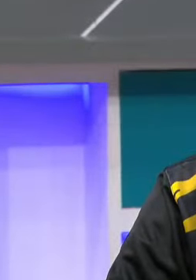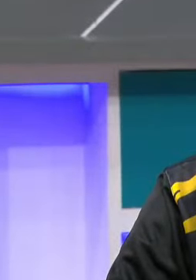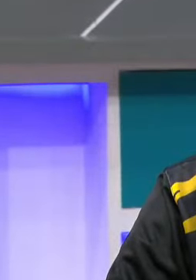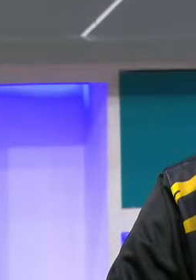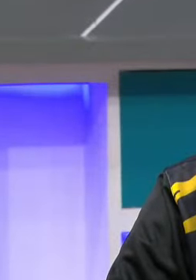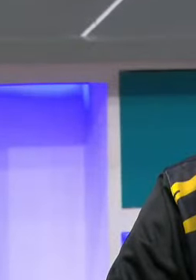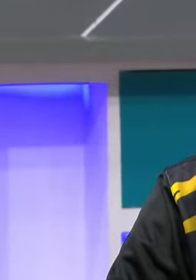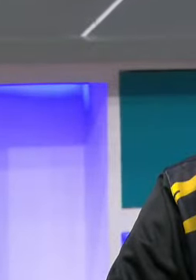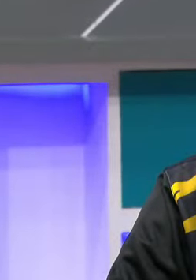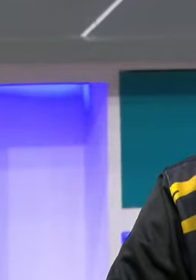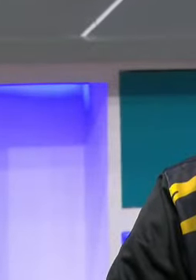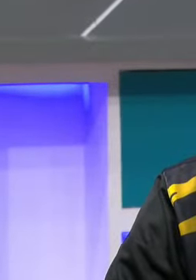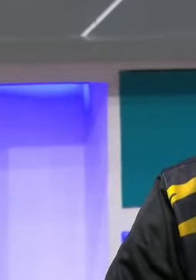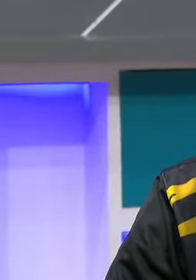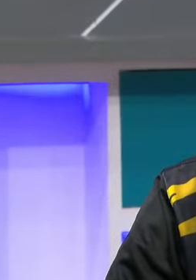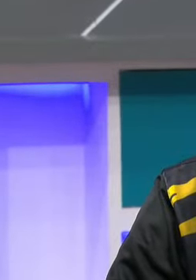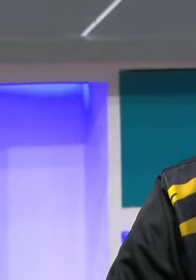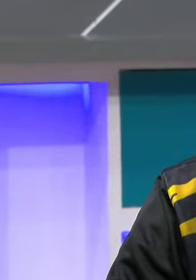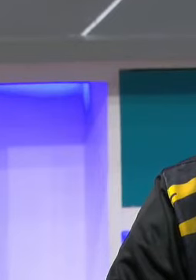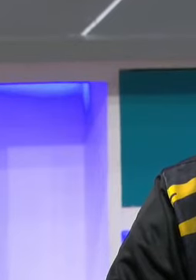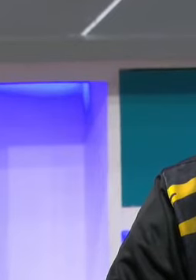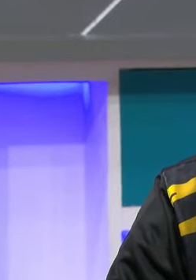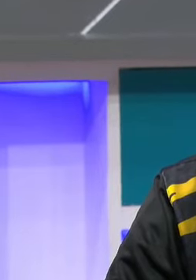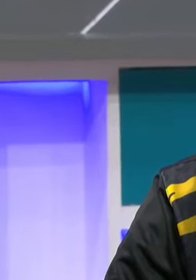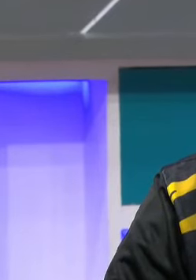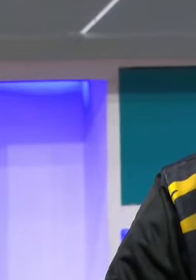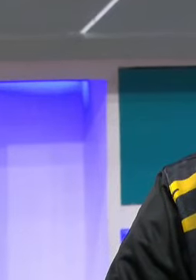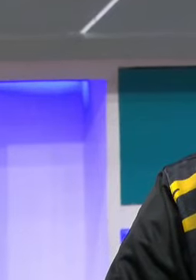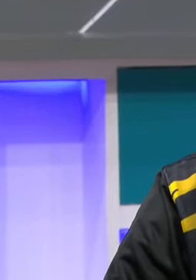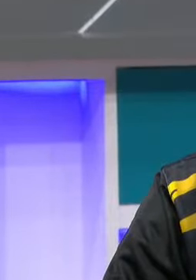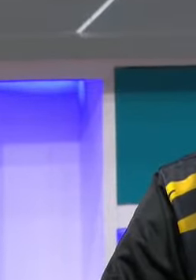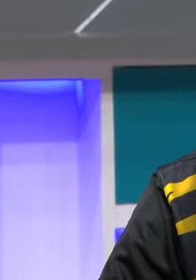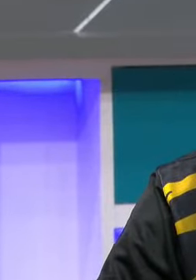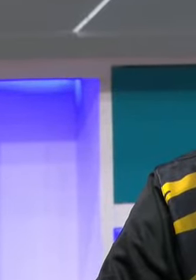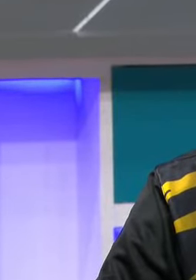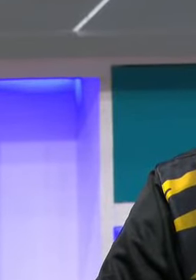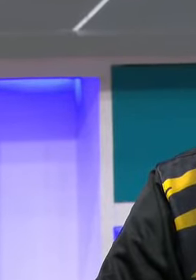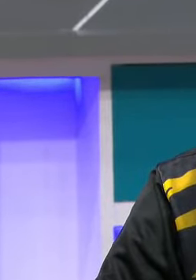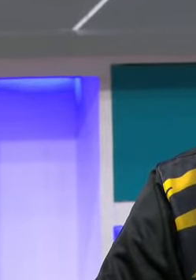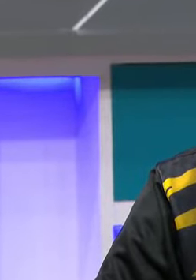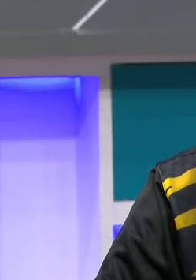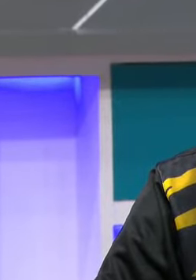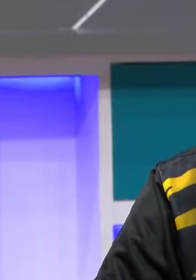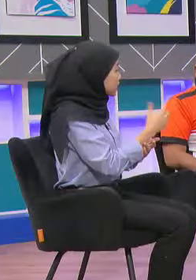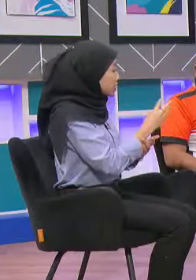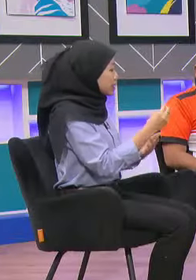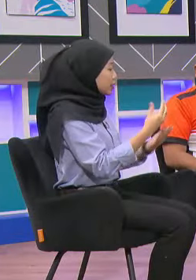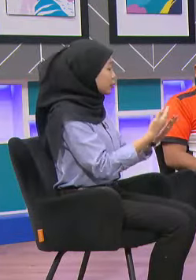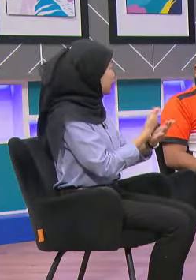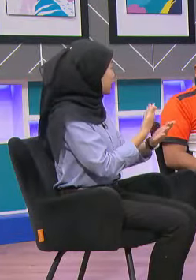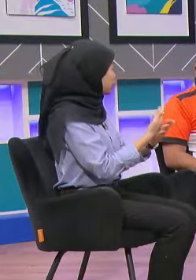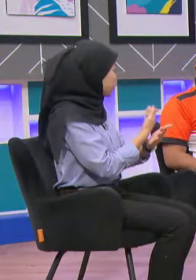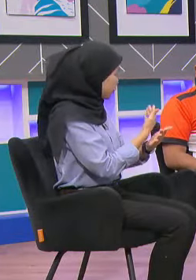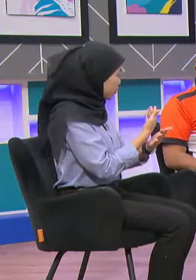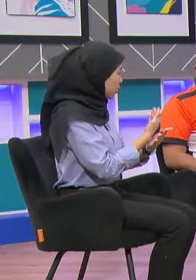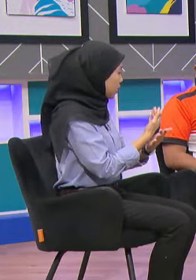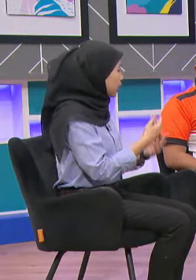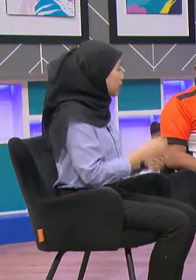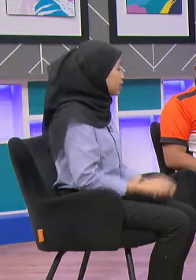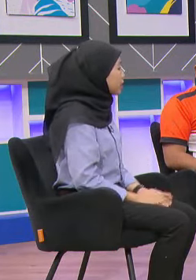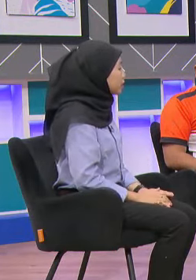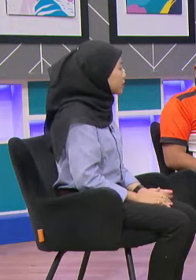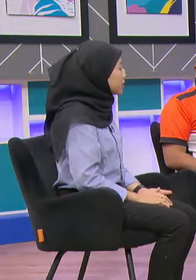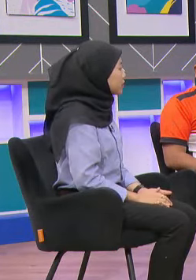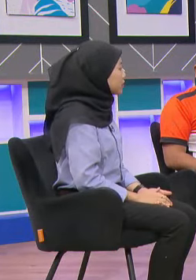kebanyakan pemain bercampuran tenda pemain lama dengan juga pemain baru pemain lama itu yang